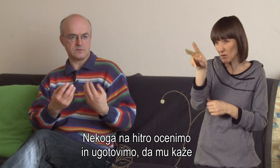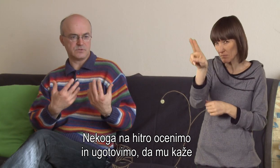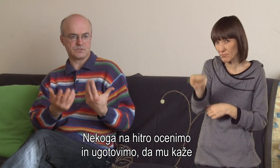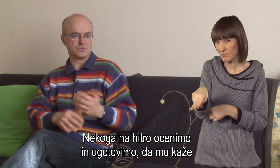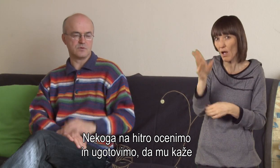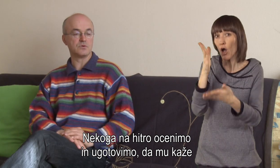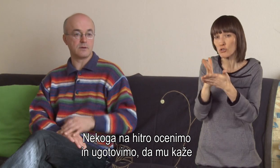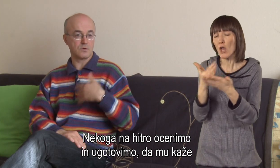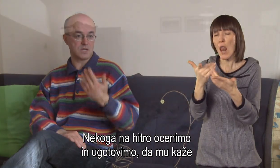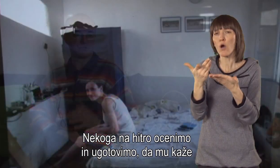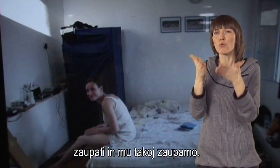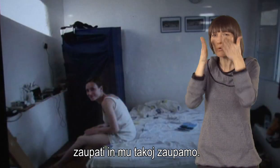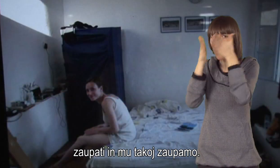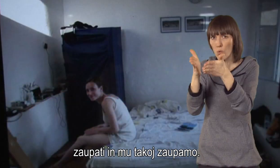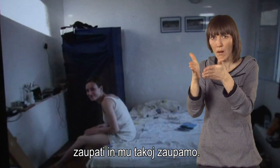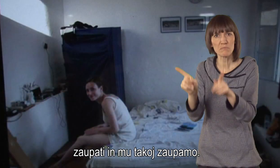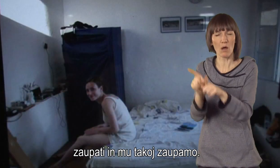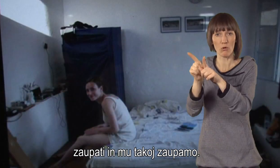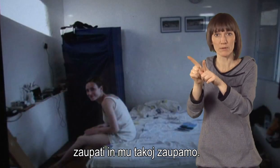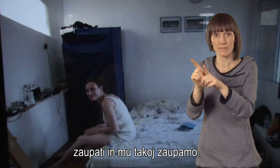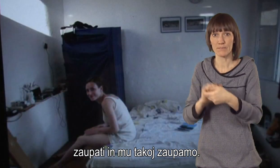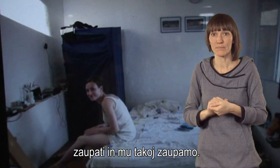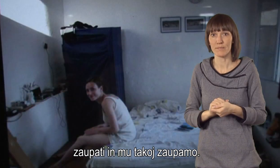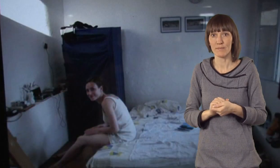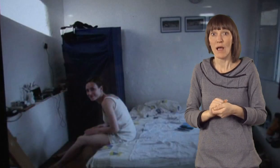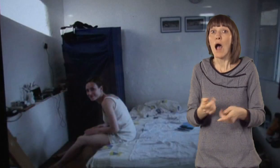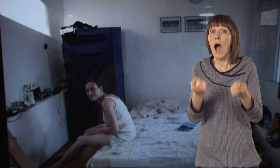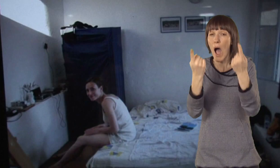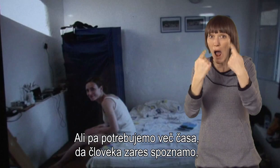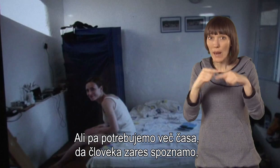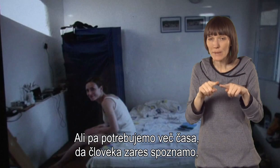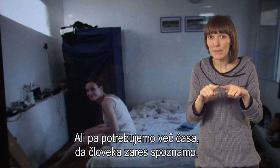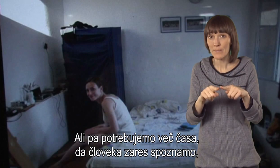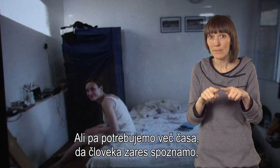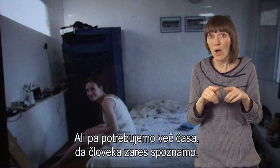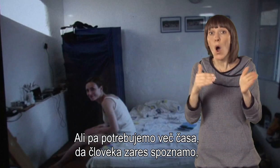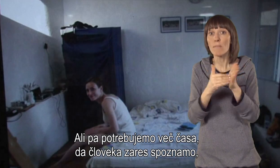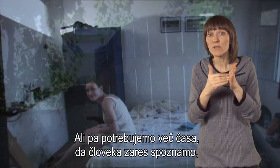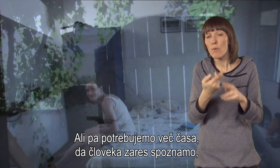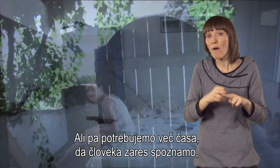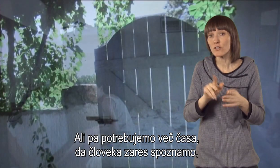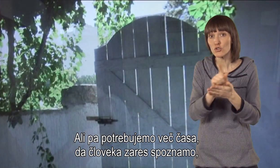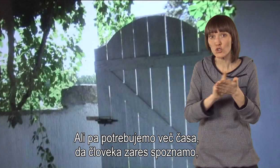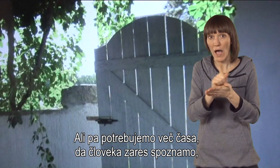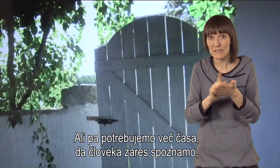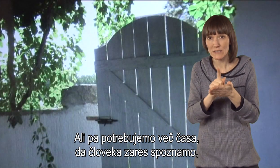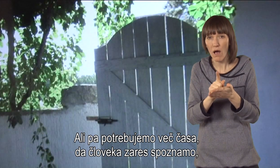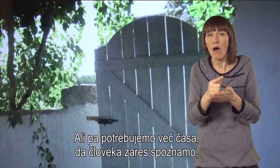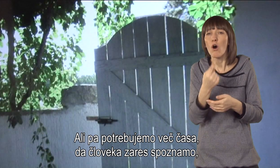in začutimo, da mu kaže zaupati in mu že takoj zaupamo. Ali potrebujemo več časa, da človeka